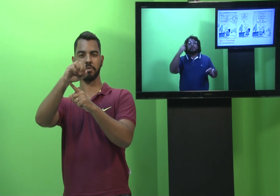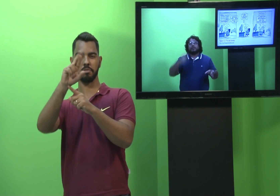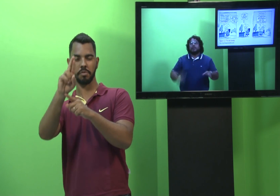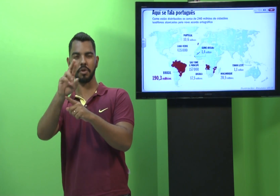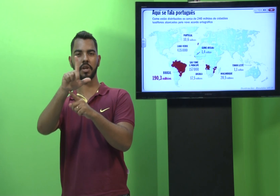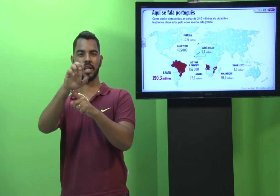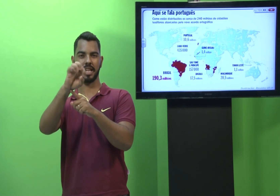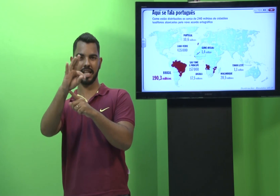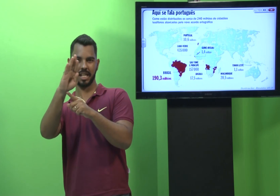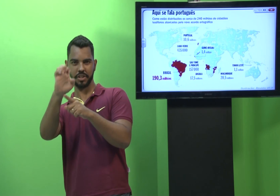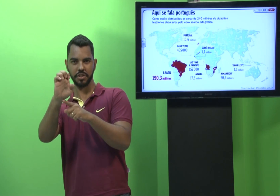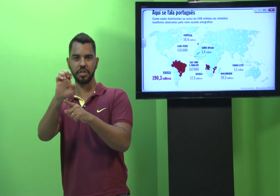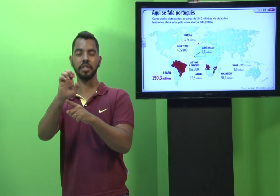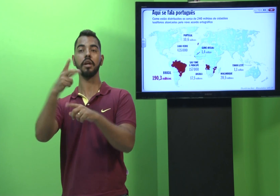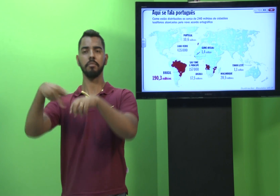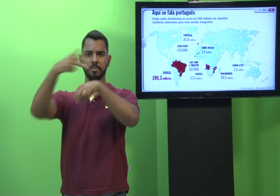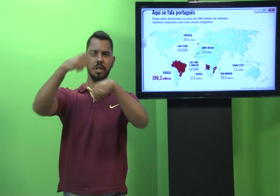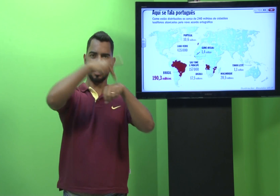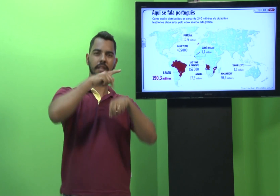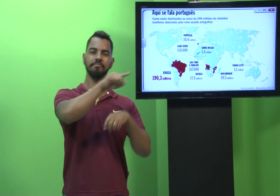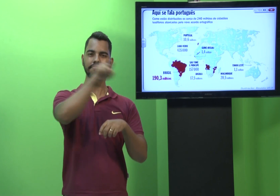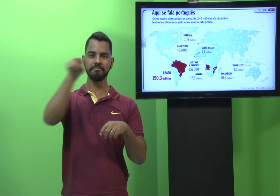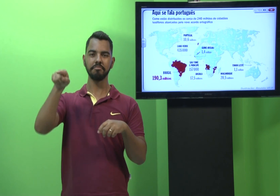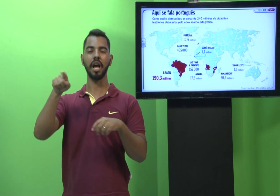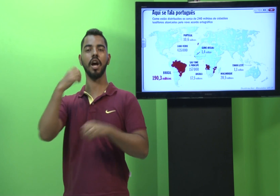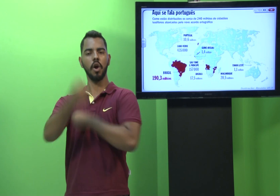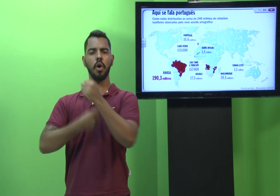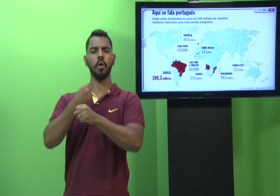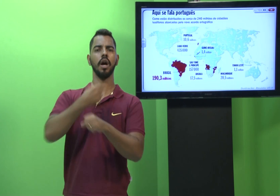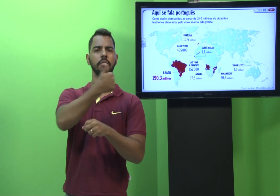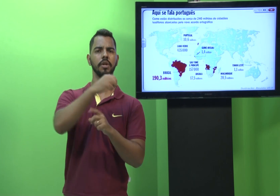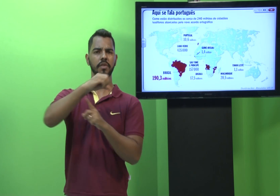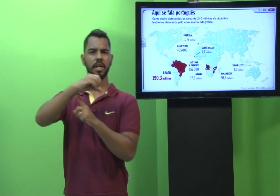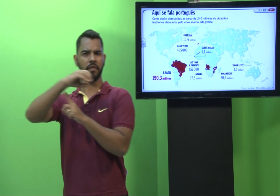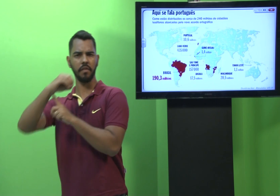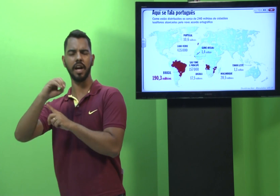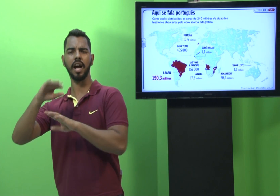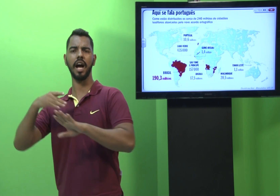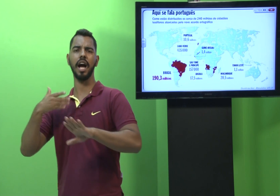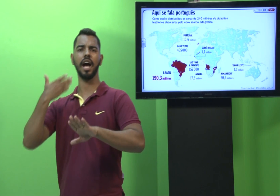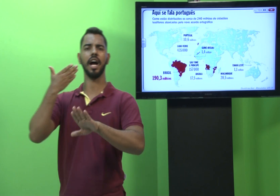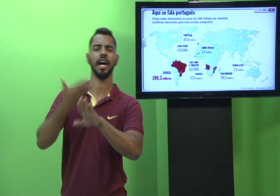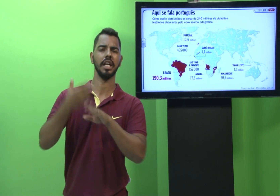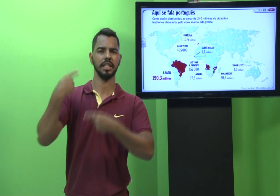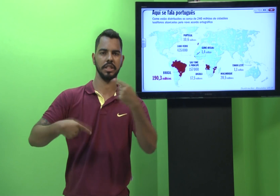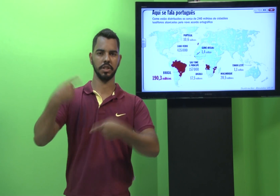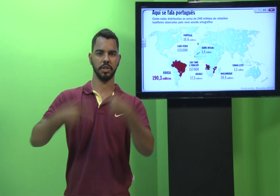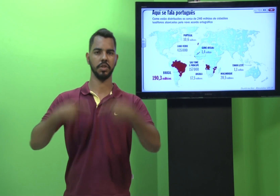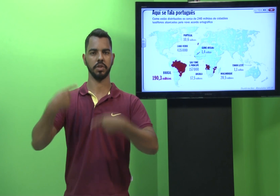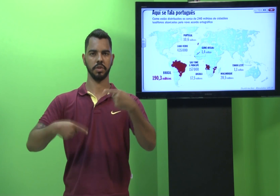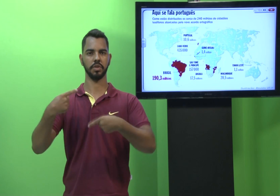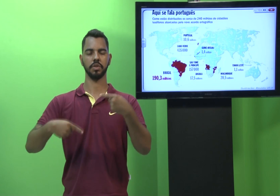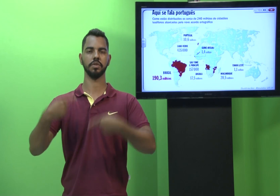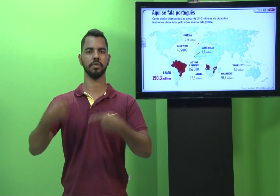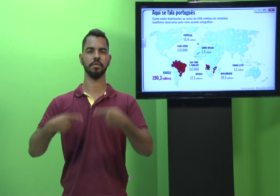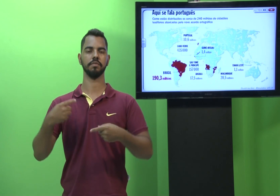90. Olha, aqui nessa imagem nós temos o mapa mundi com os países lusófonos,